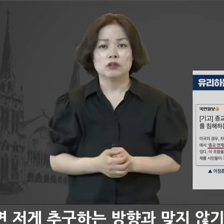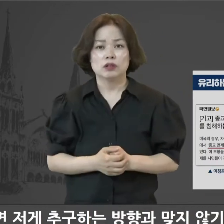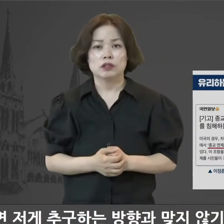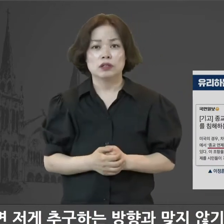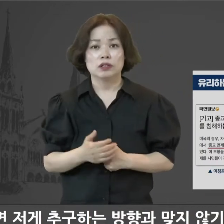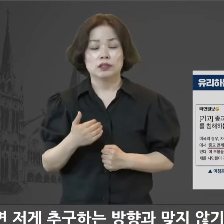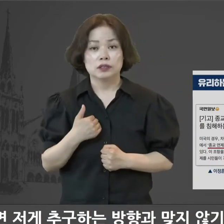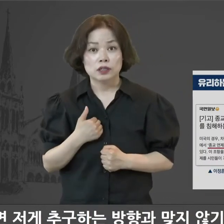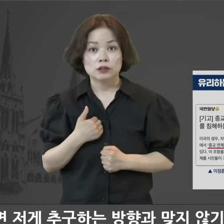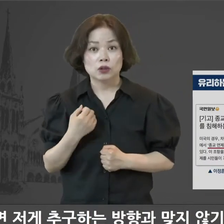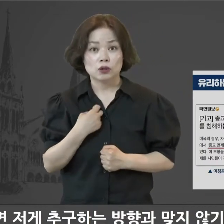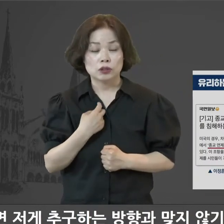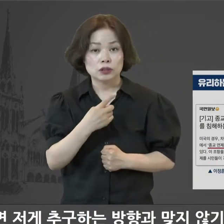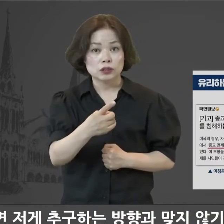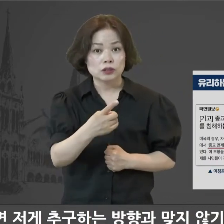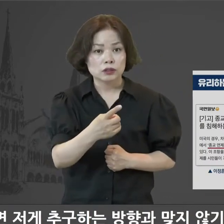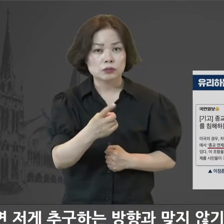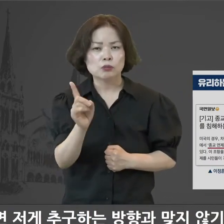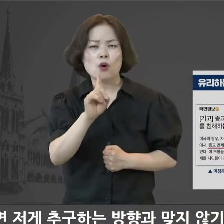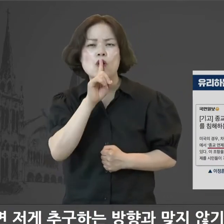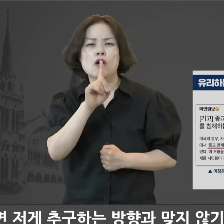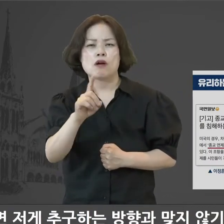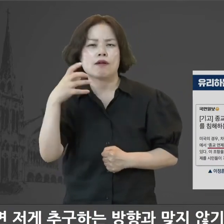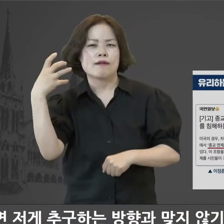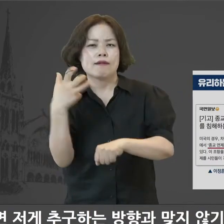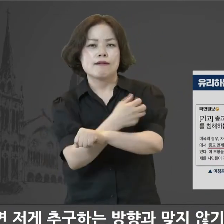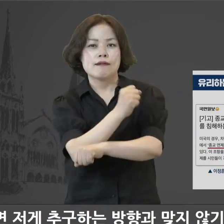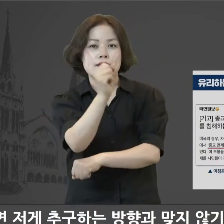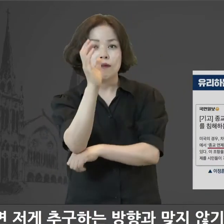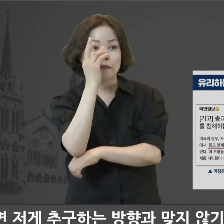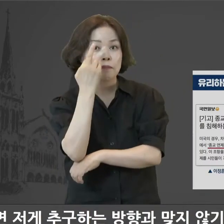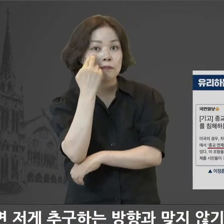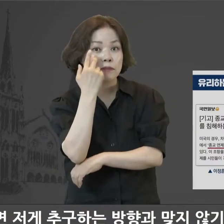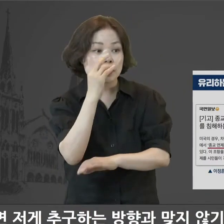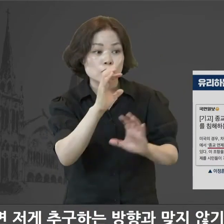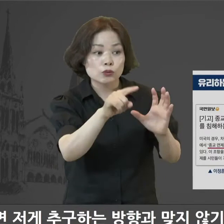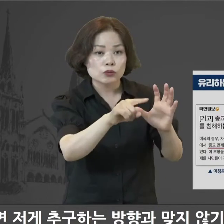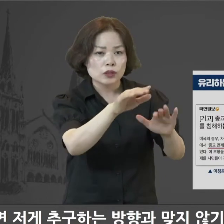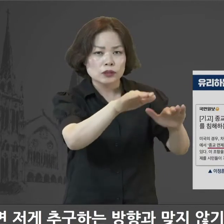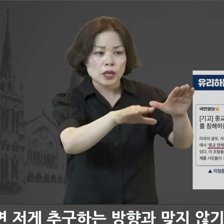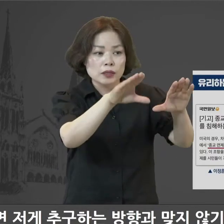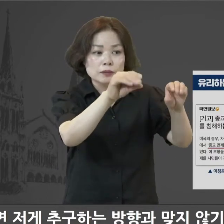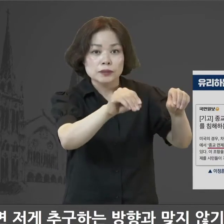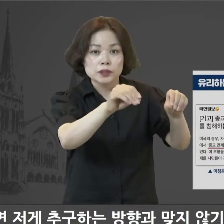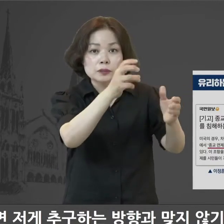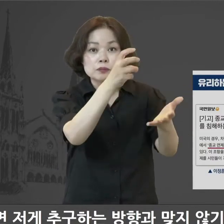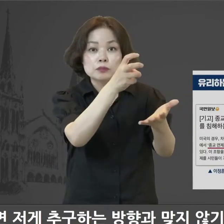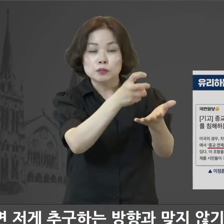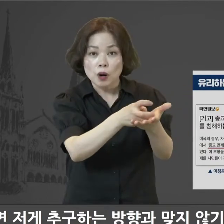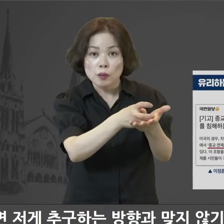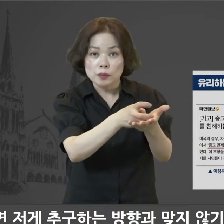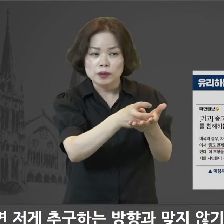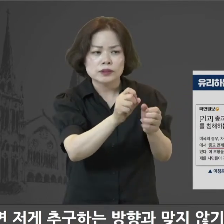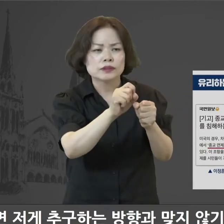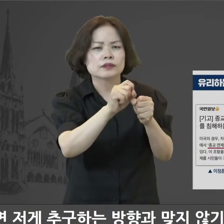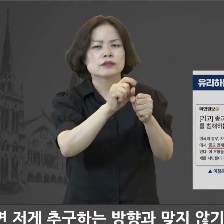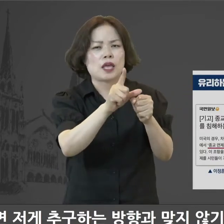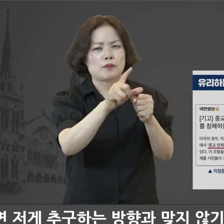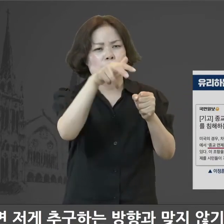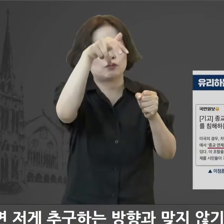그래서 제가 그래서 뭘 강조했냐면, 미국도 차별금지법을 시행하는 대부분의